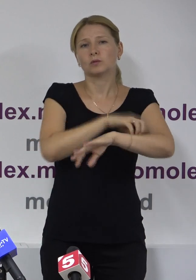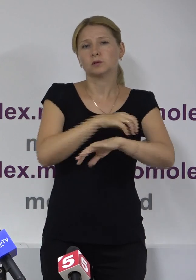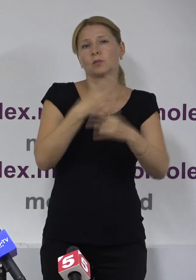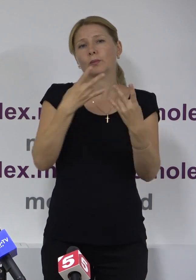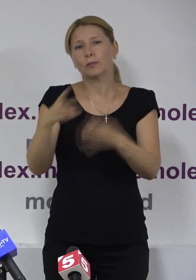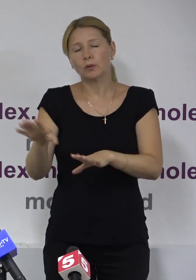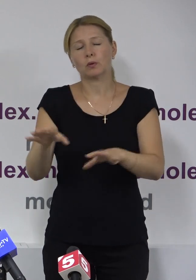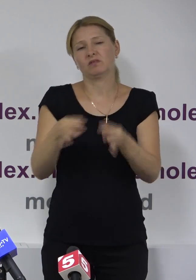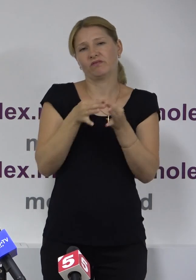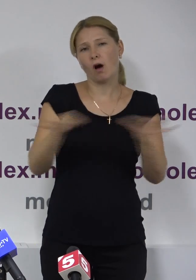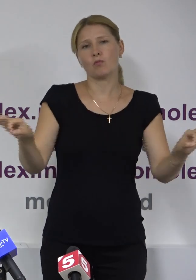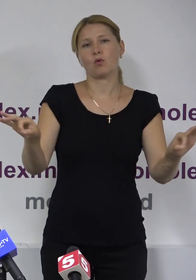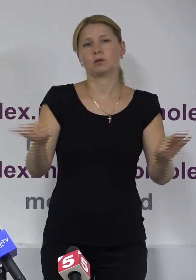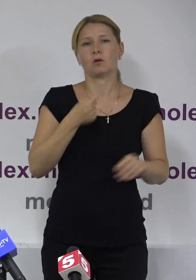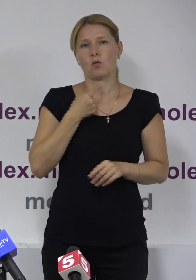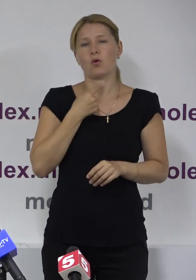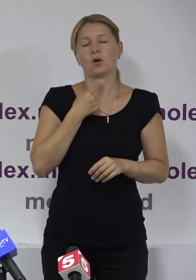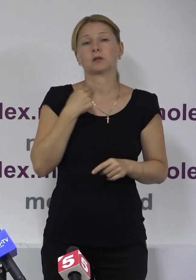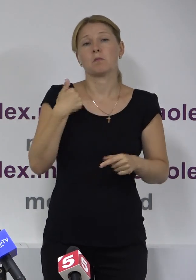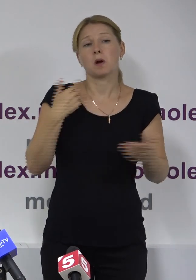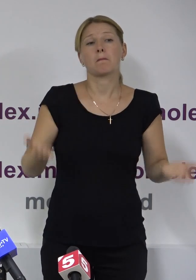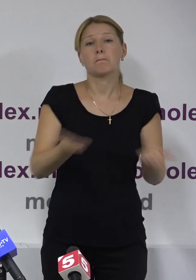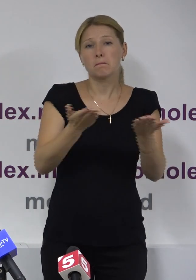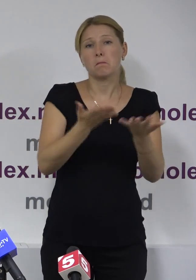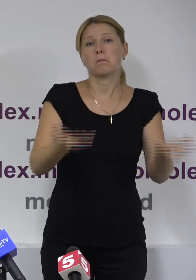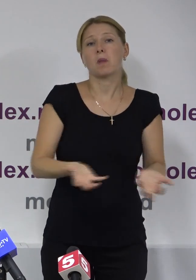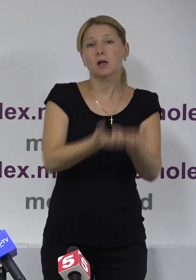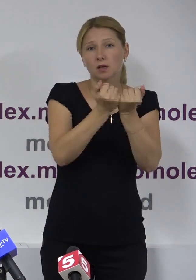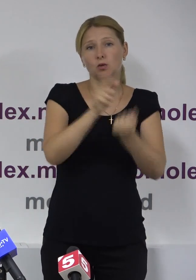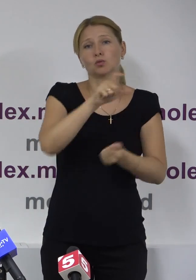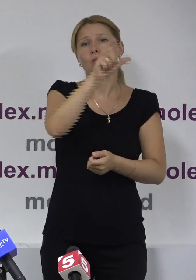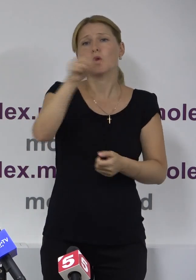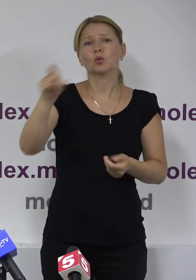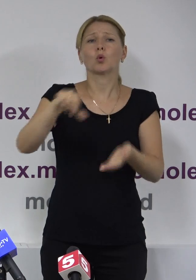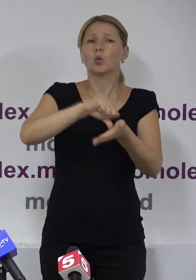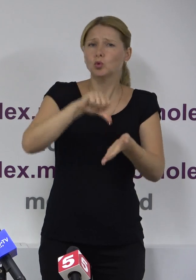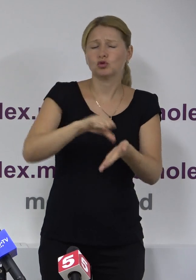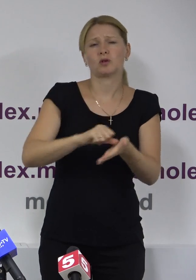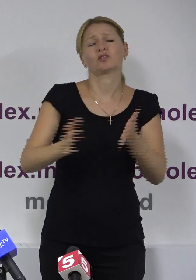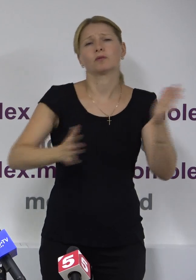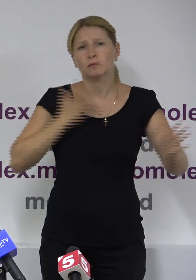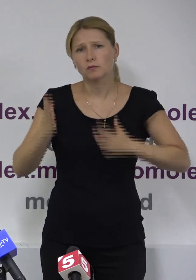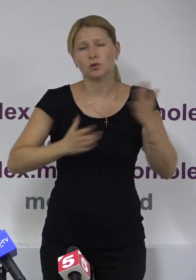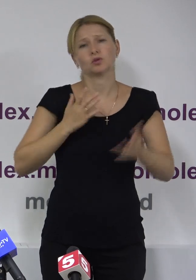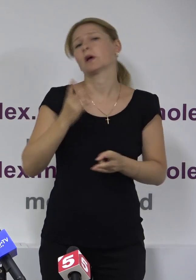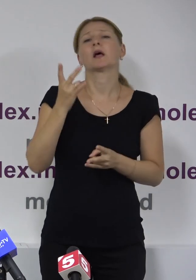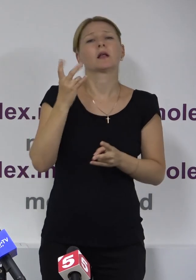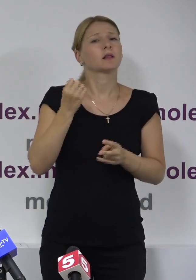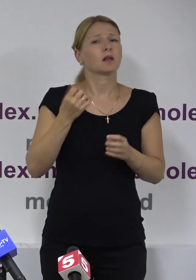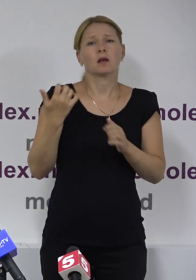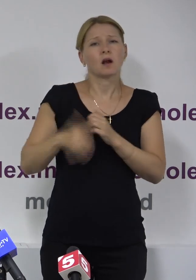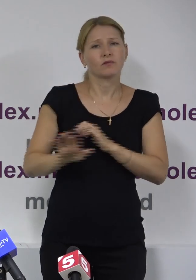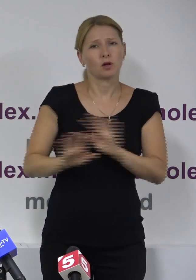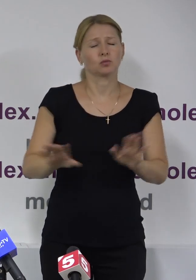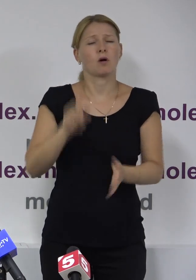noi. Respectiv, încurajăm ca cetățenii să participe activ la procesele electorale, să